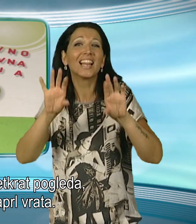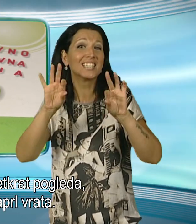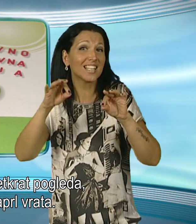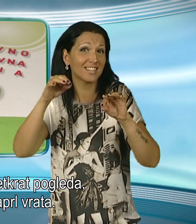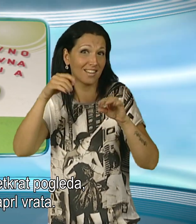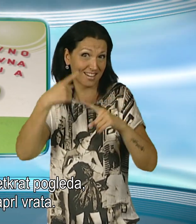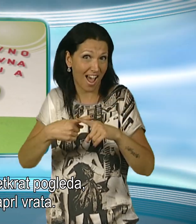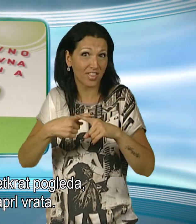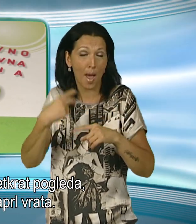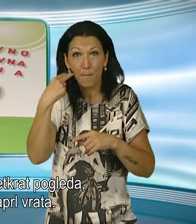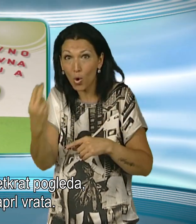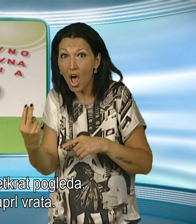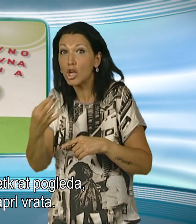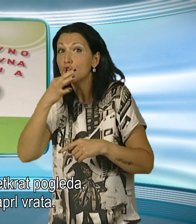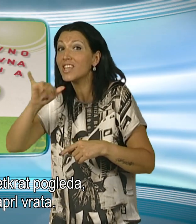vrata.